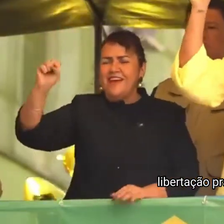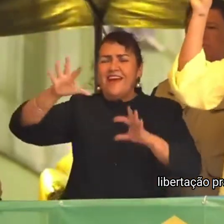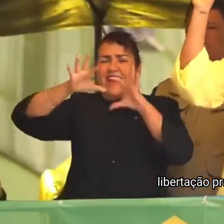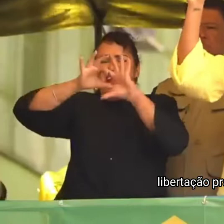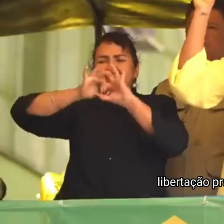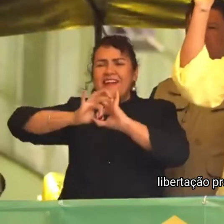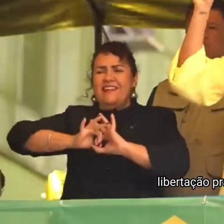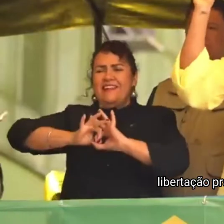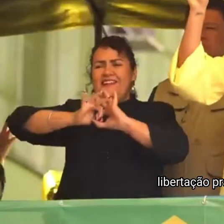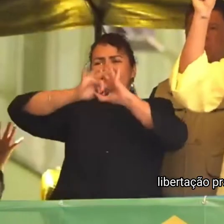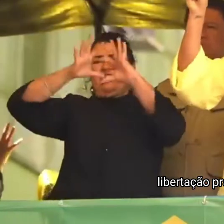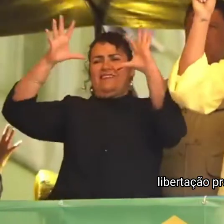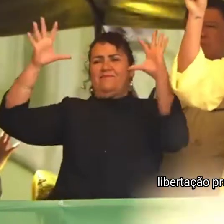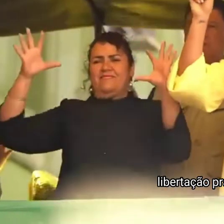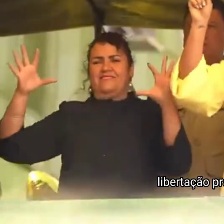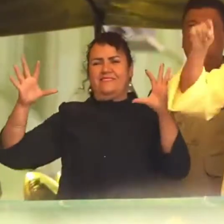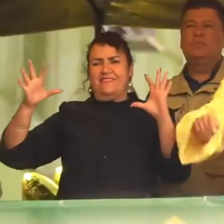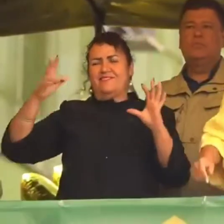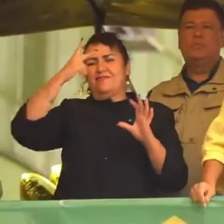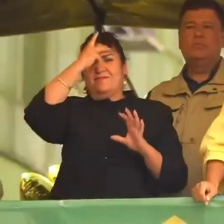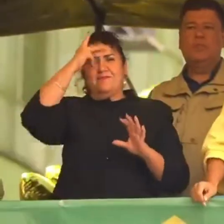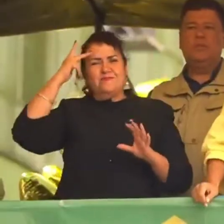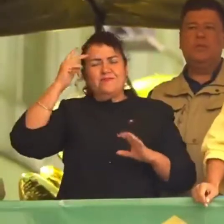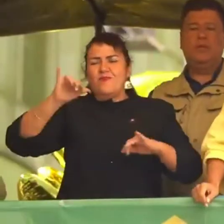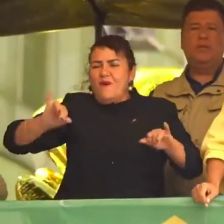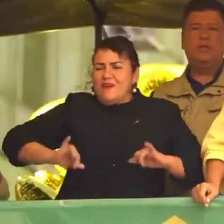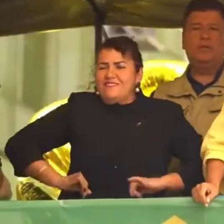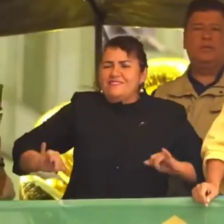libertação para aqueles que são enganados.